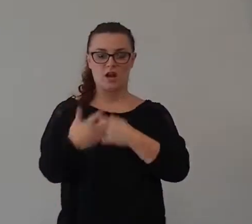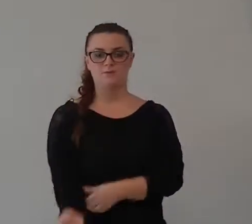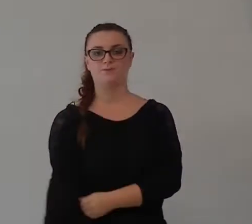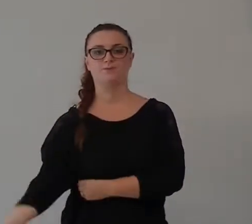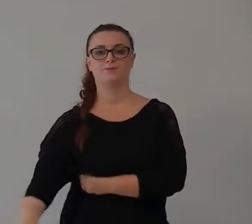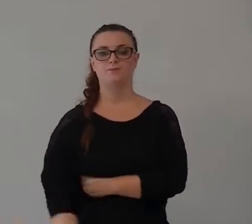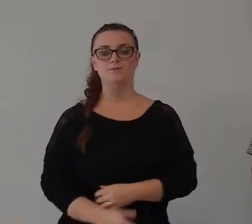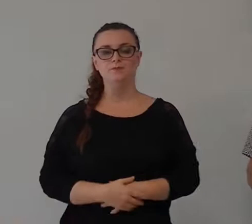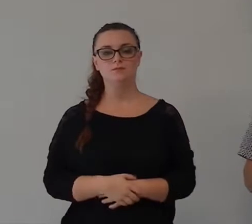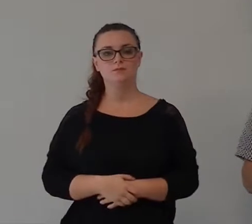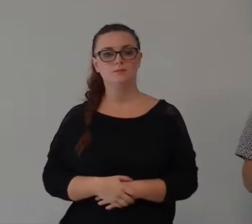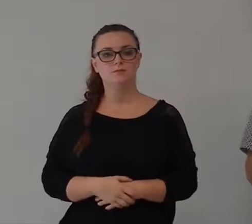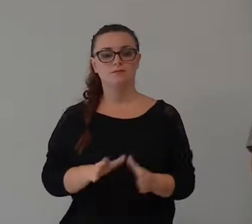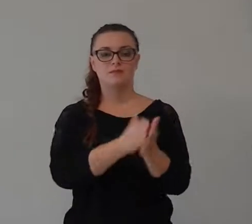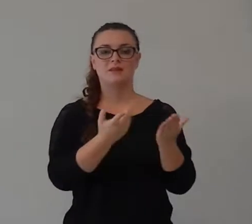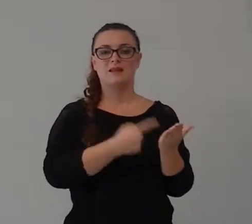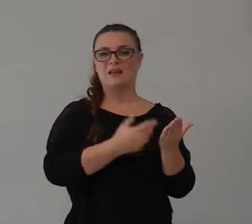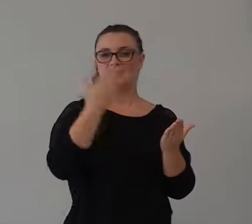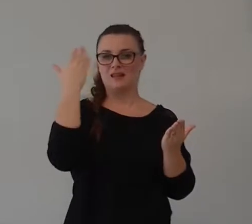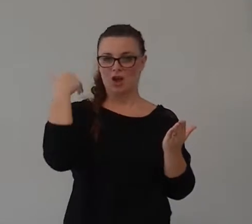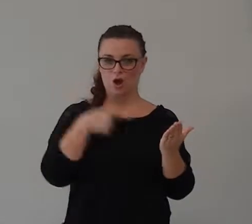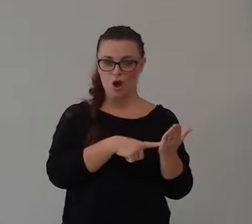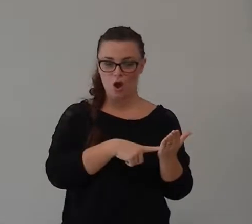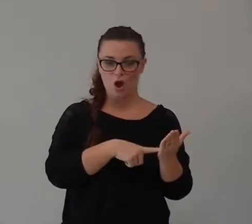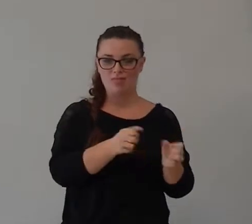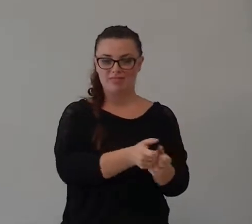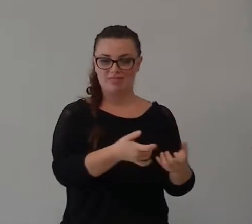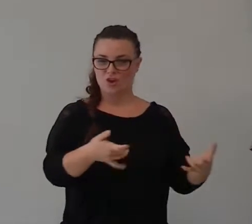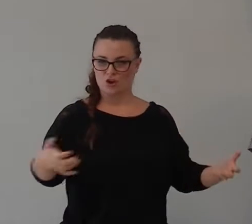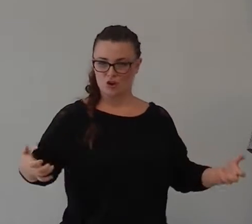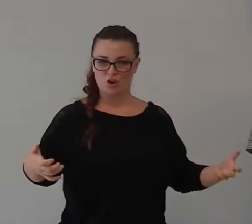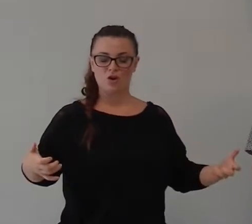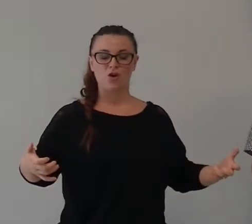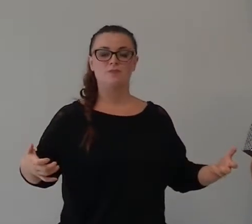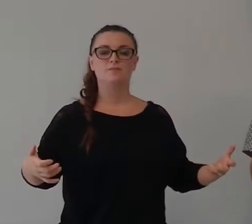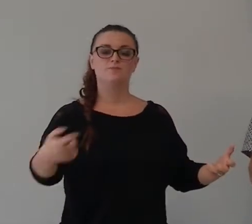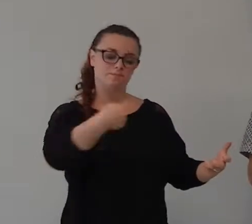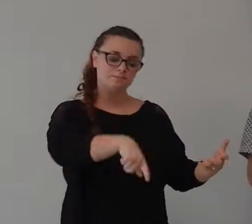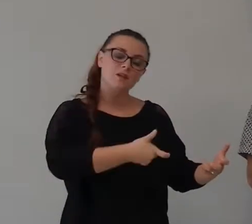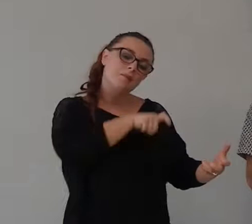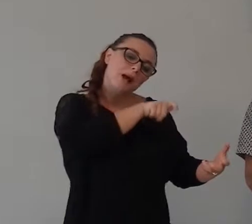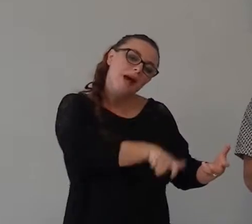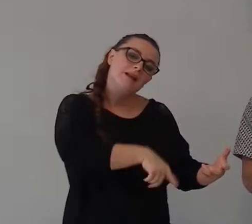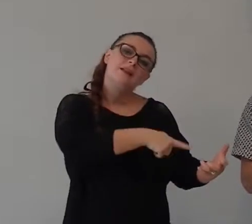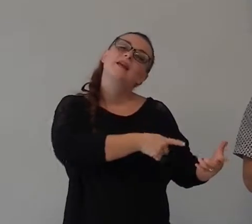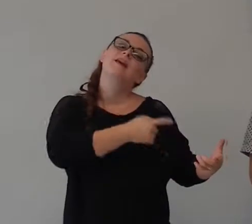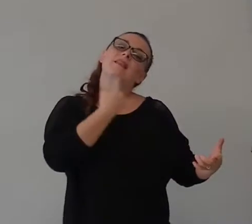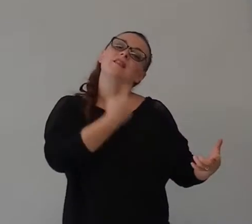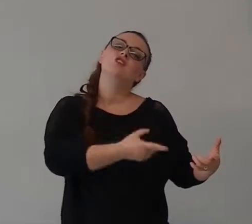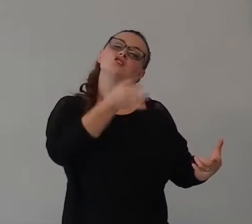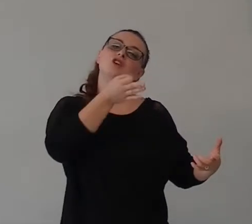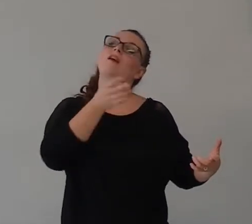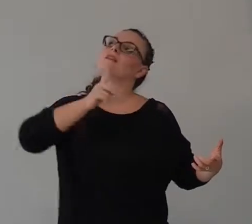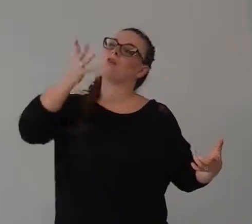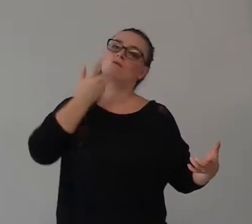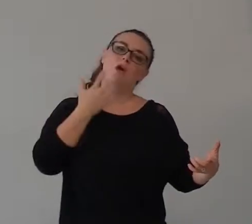Ora, nell'Antico Testamento, questa era una parte di quello che il Signore voleva dal suo popolo. Perché? Perché